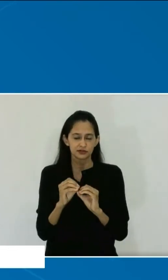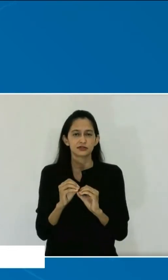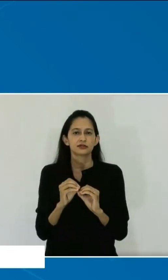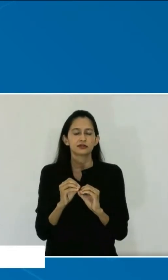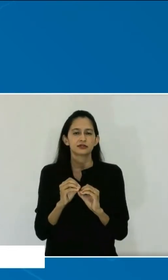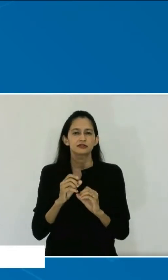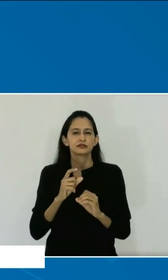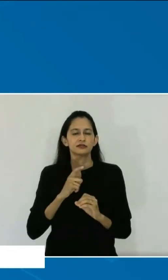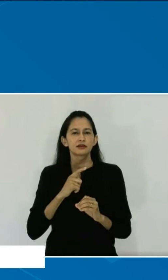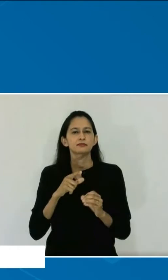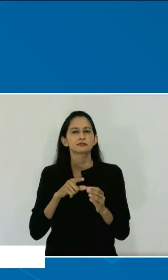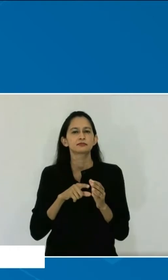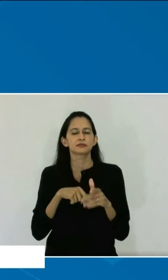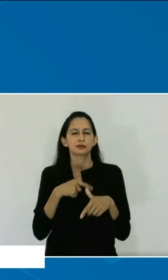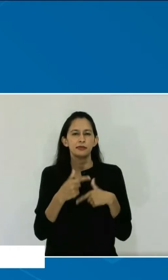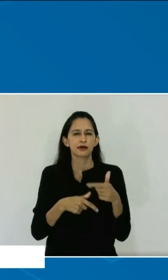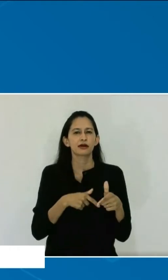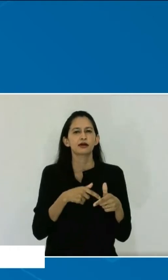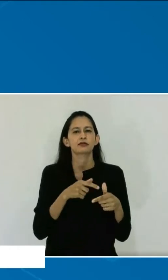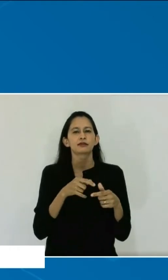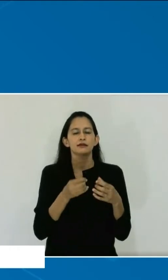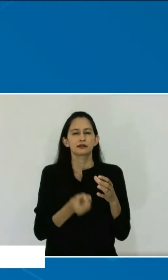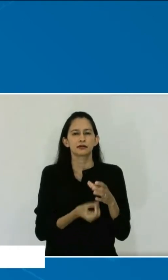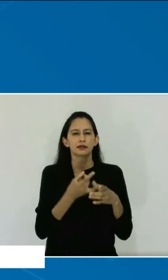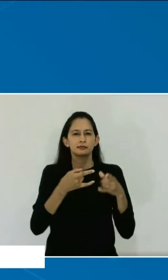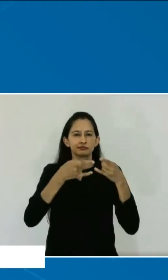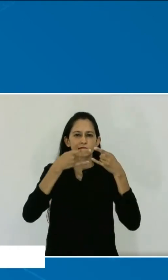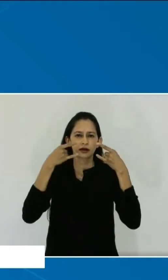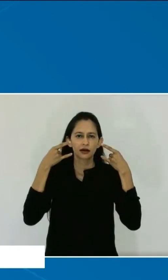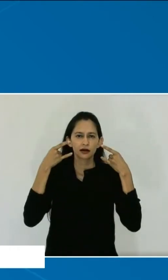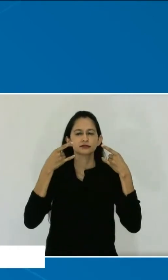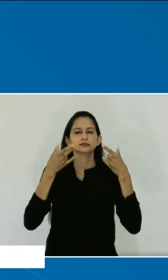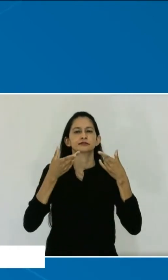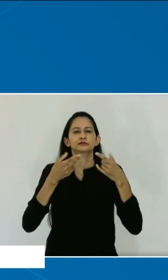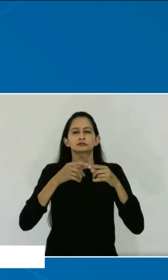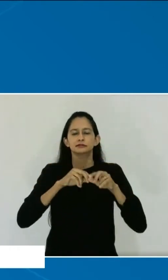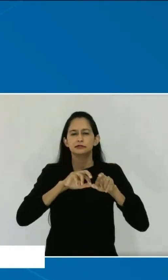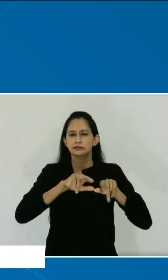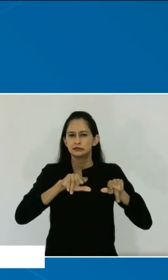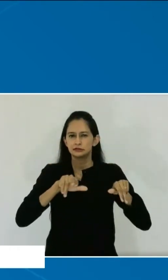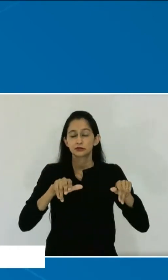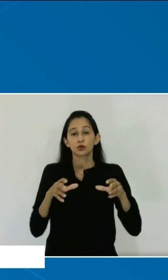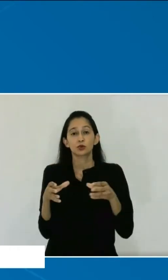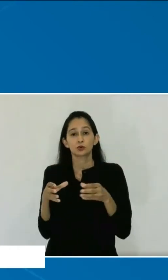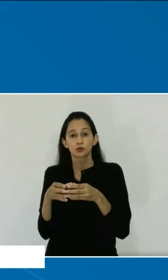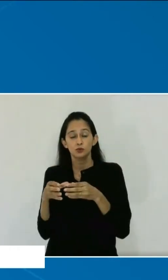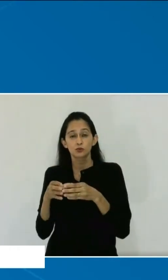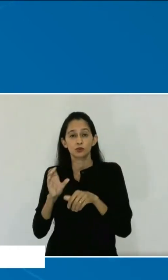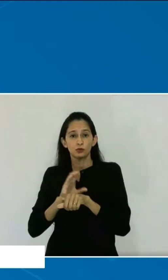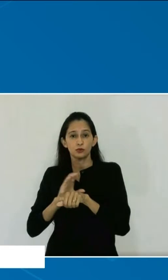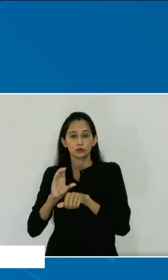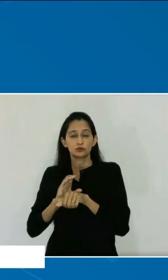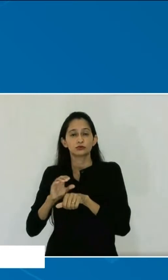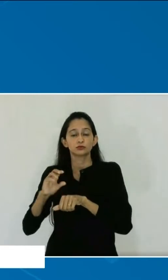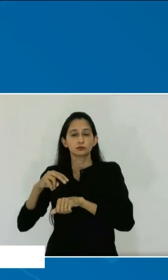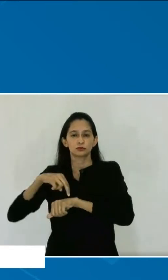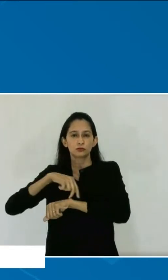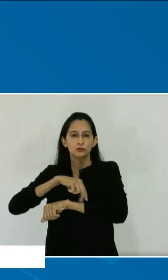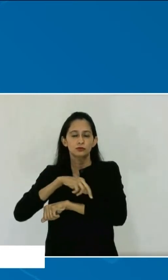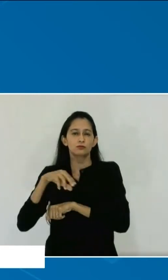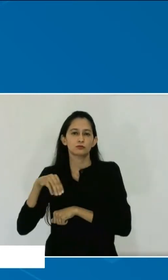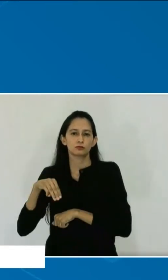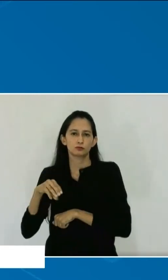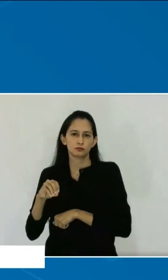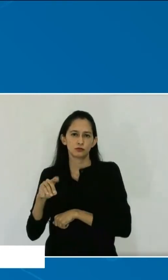de EPI, de máscaras, de aventais, junto com o curso de design de moda e o curso de enfermagem, foram